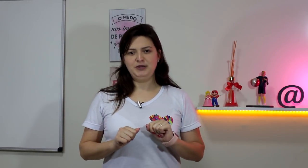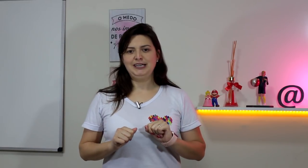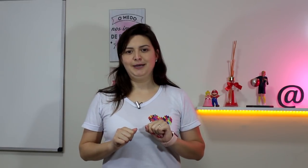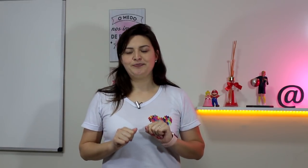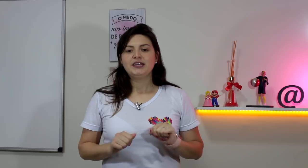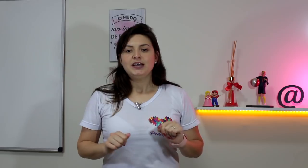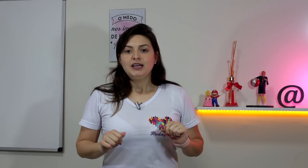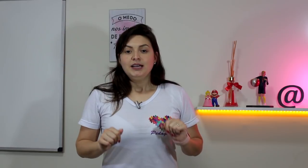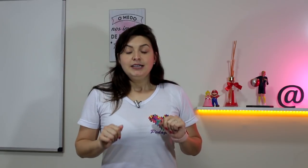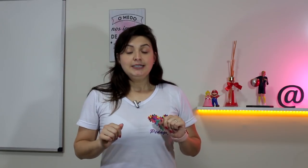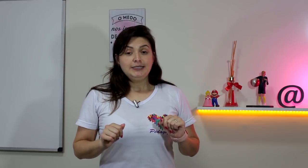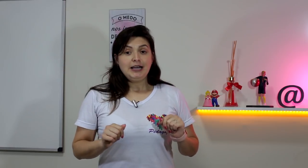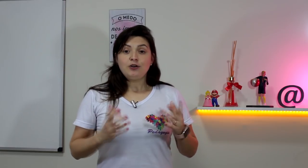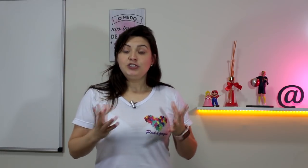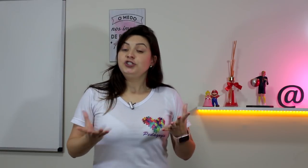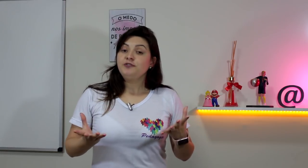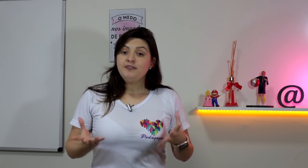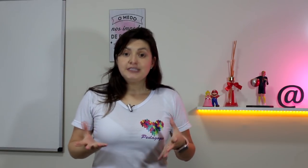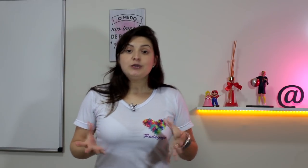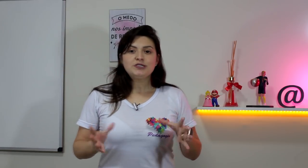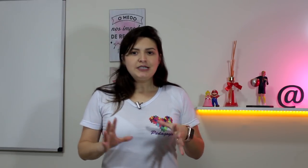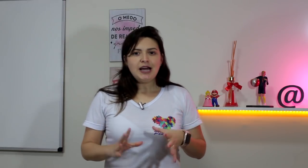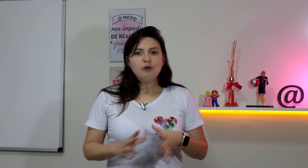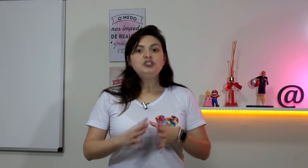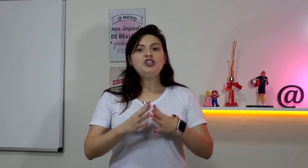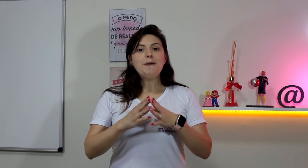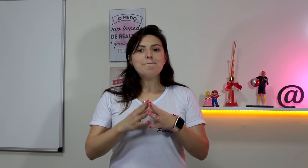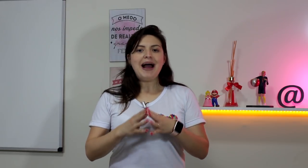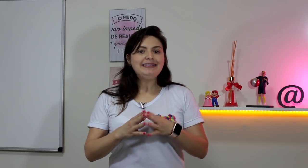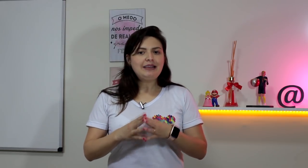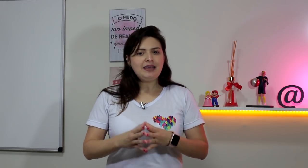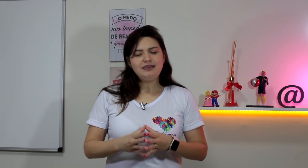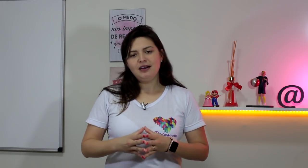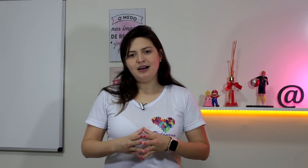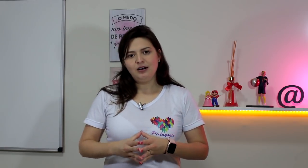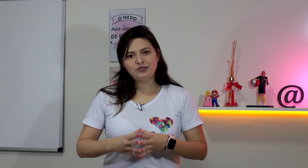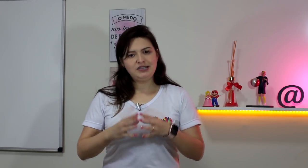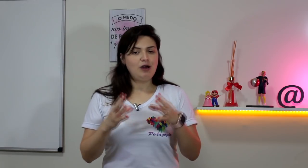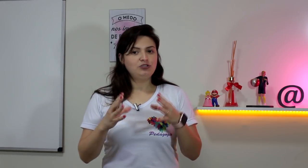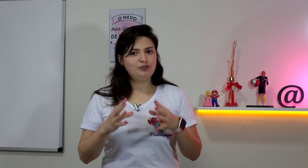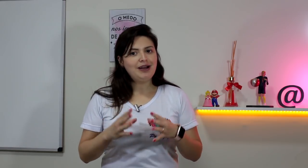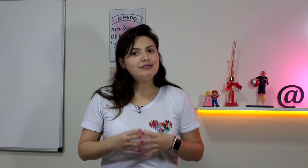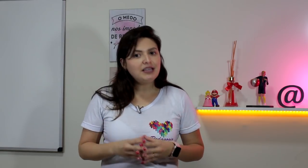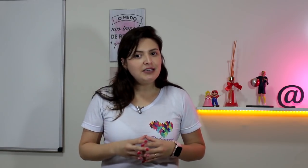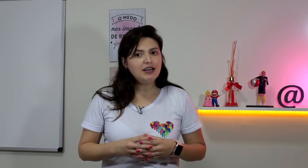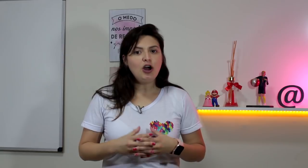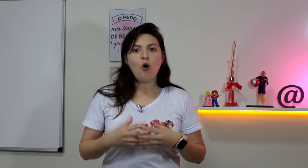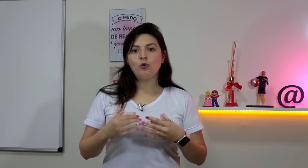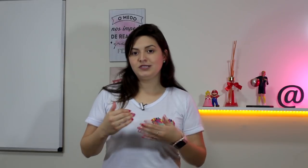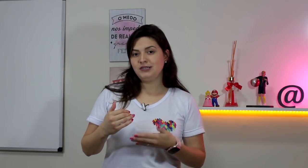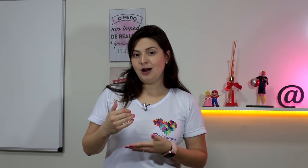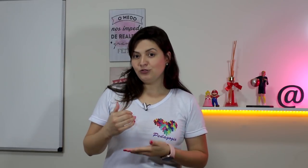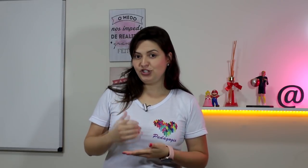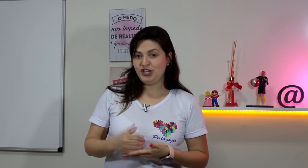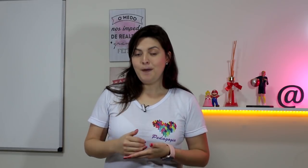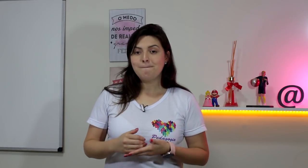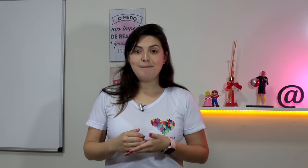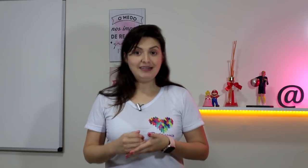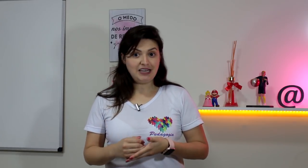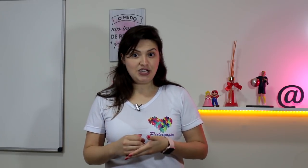família. Agora a gente vai fazer o sinal de madrinha. O sinal de madrinha ou o sinal de